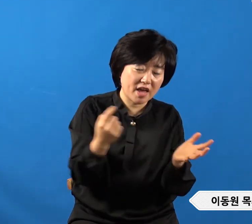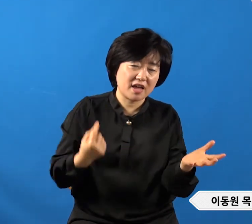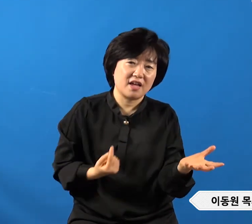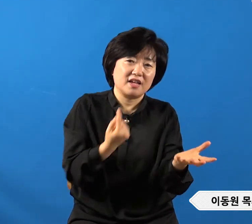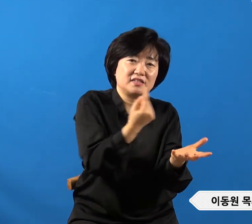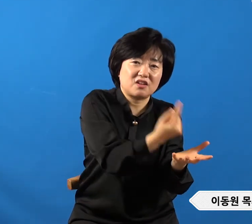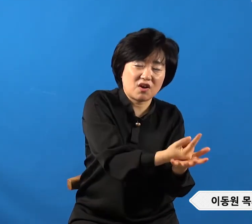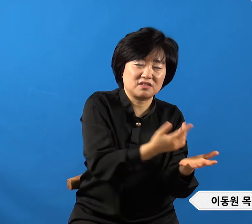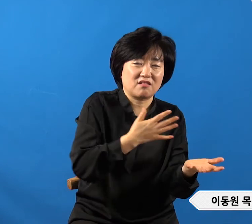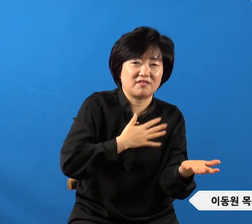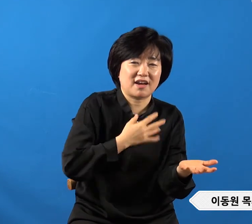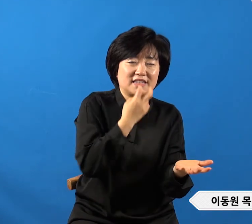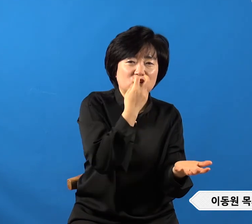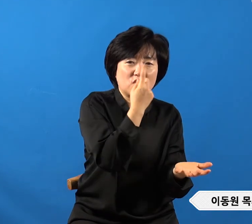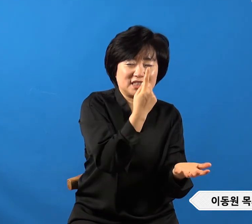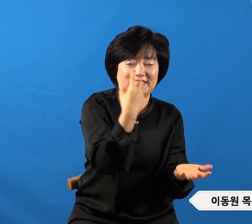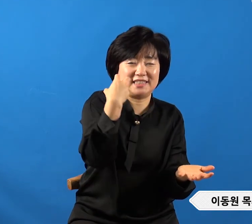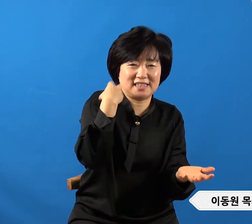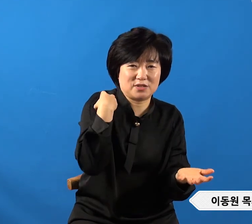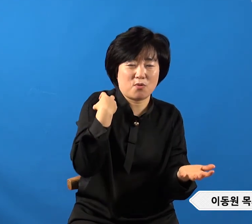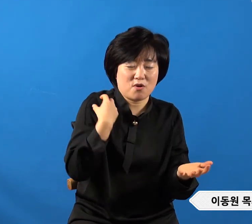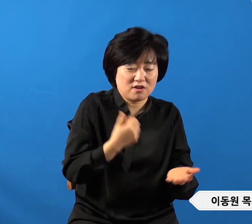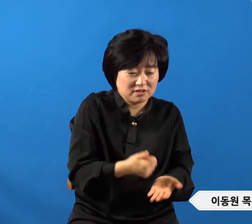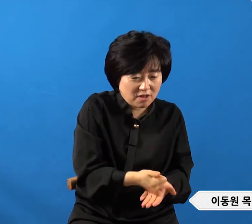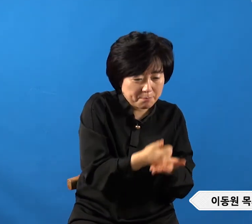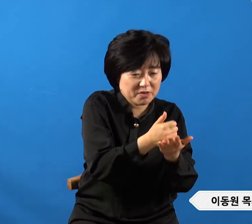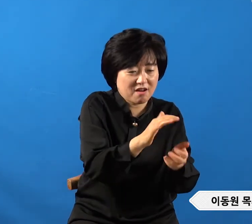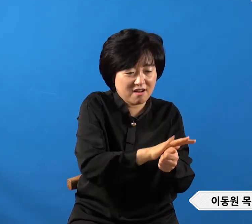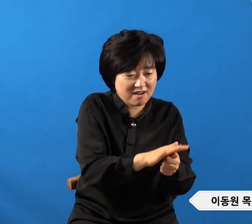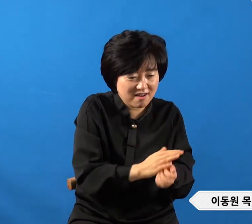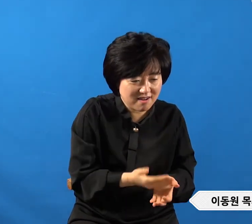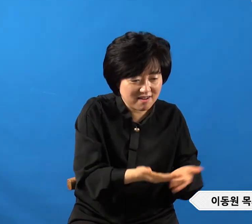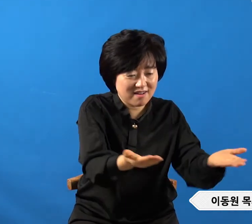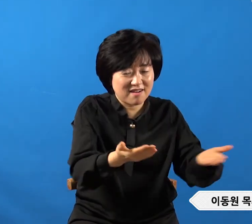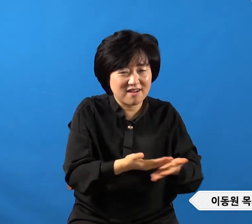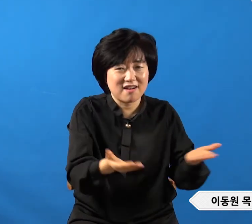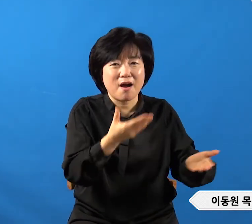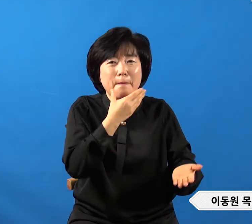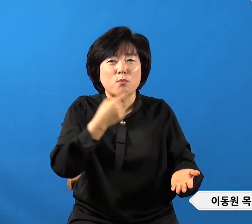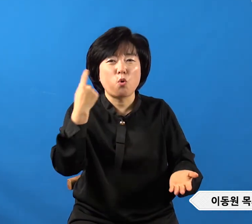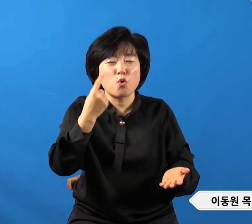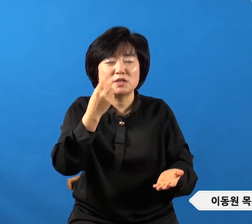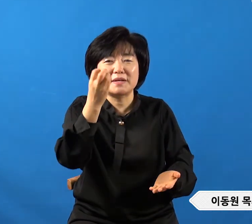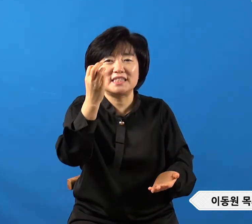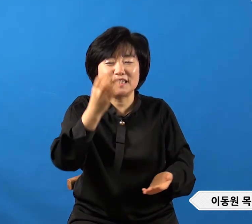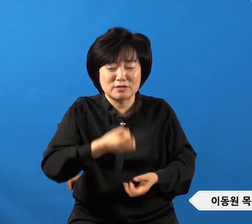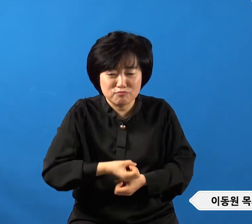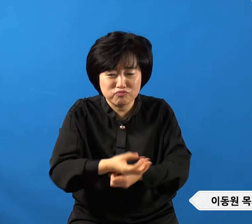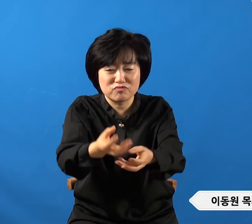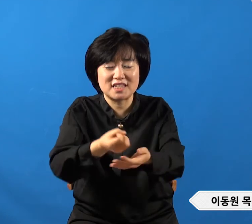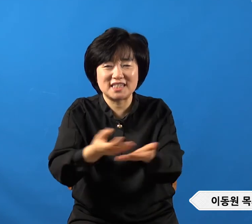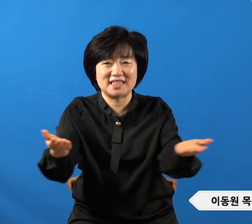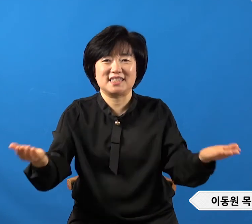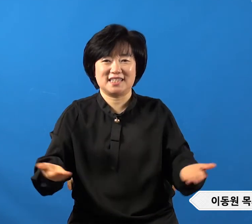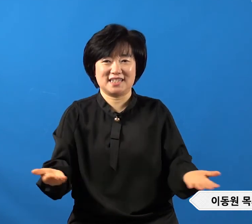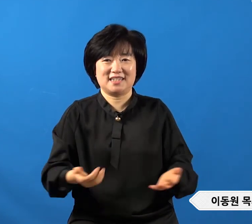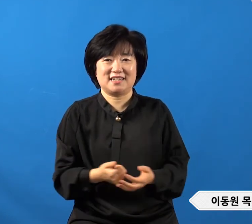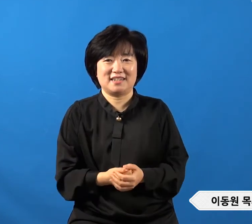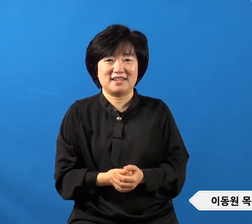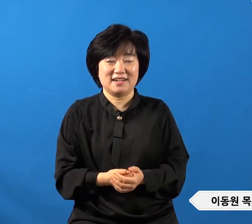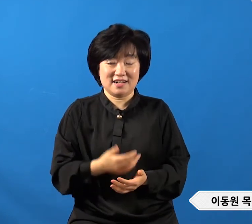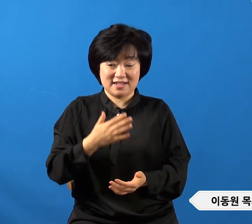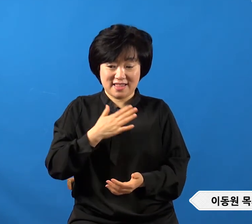거기서 청지기로 섬기면서, 그 섬기는 일이 복음의 씨를 뿌리는 일이에요. 그래서 내가 섬긴 사람들